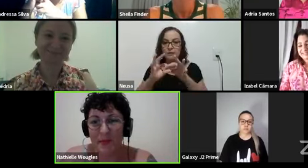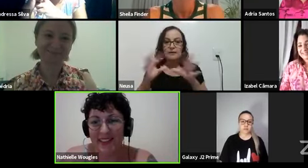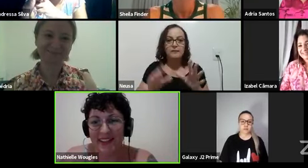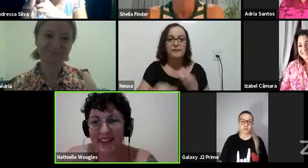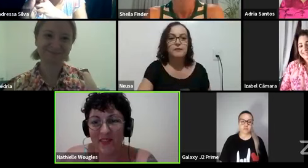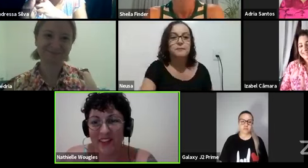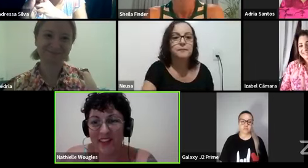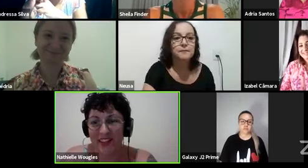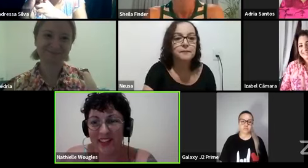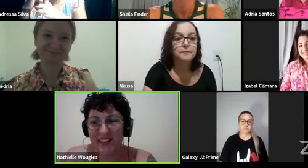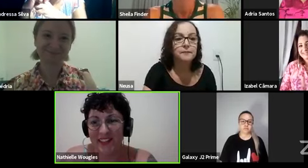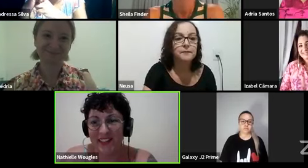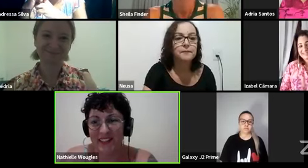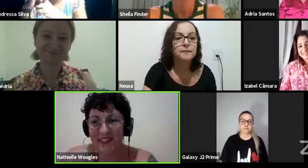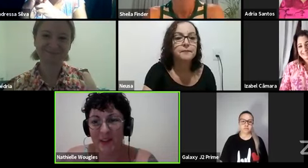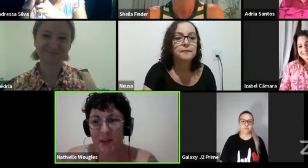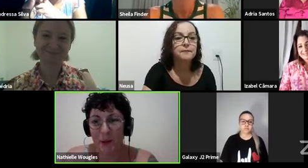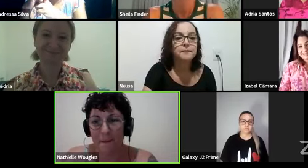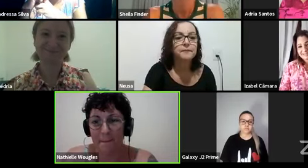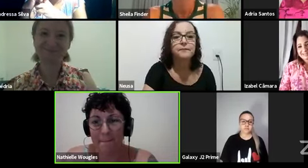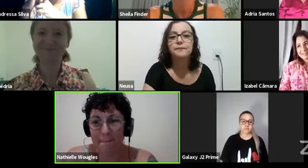Pode se apresentar para a gente.